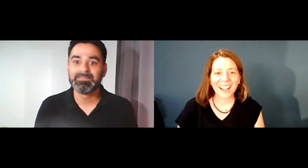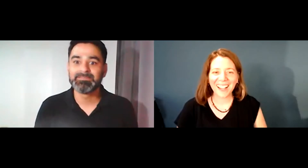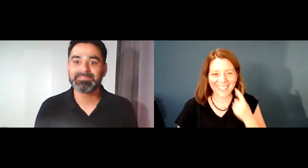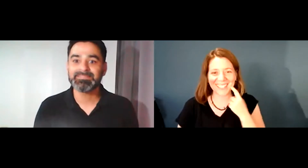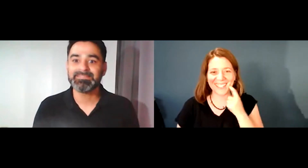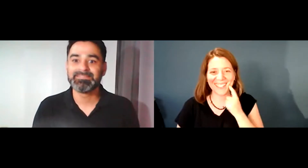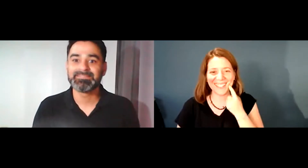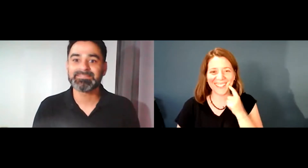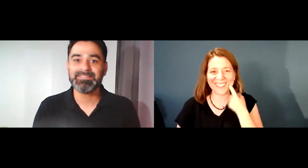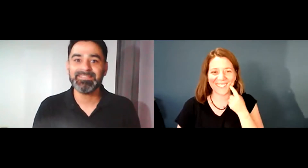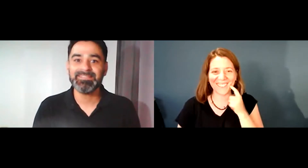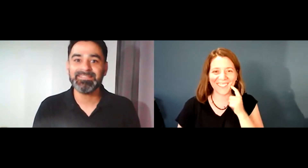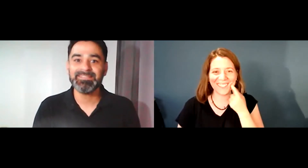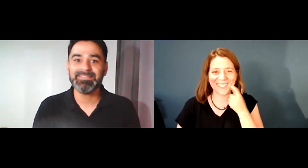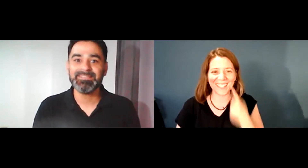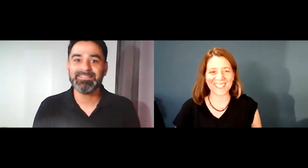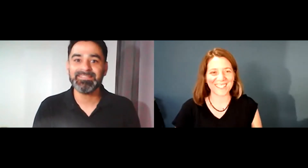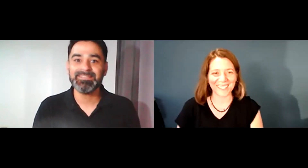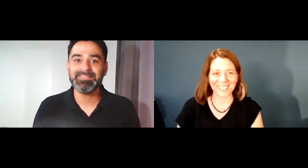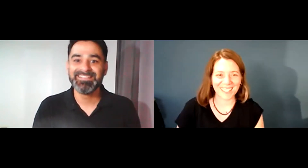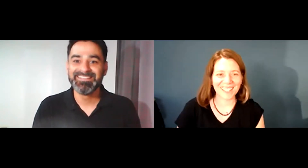Ay, qué lindo, como me gusta ese.